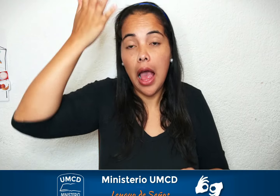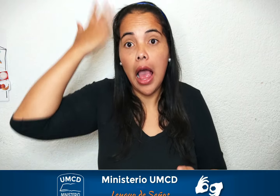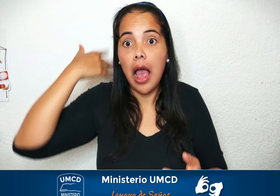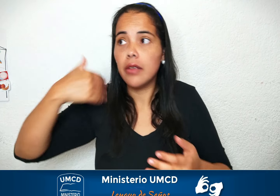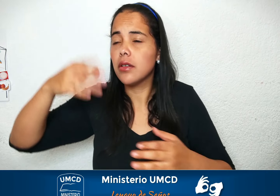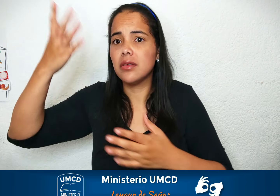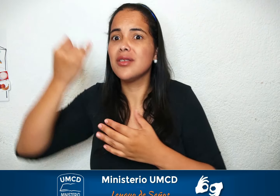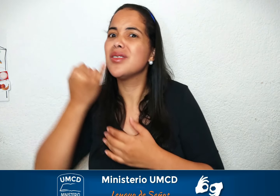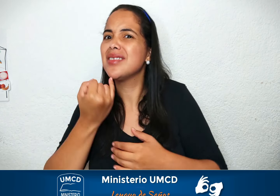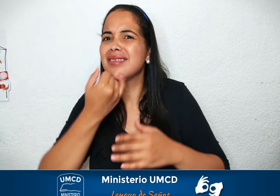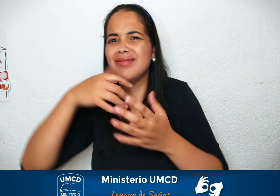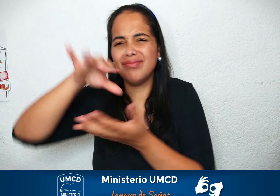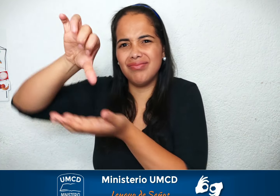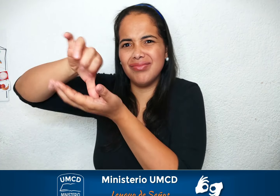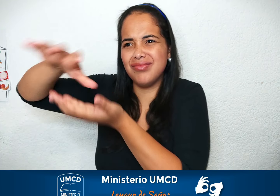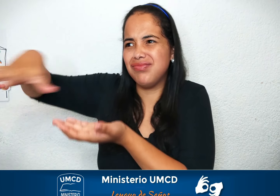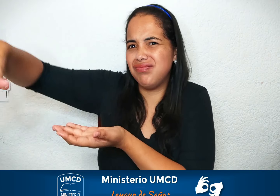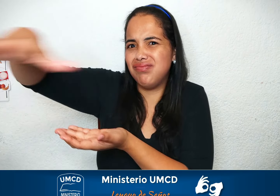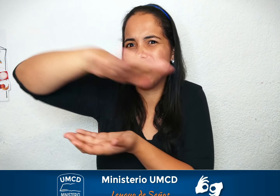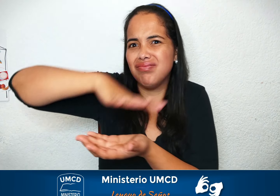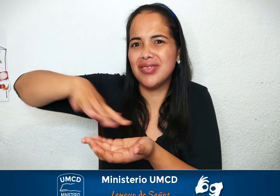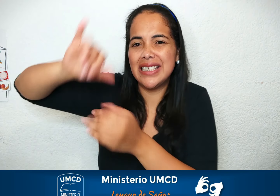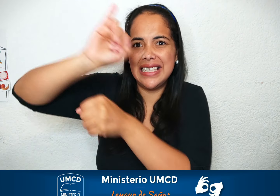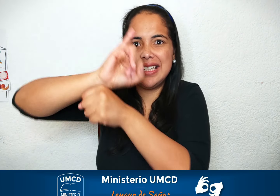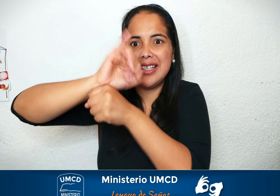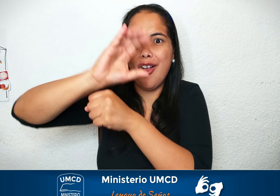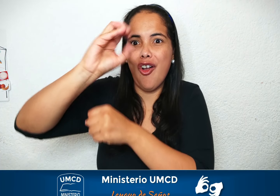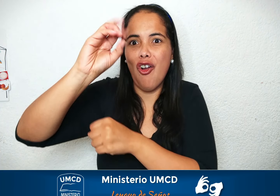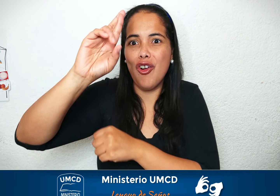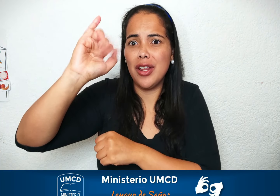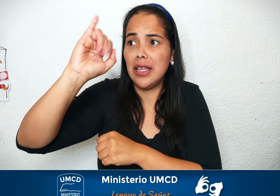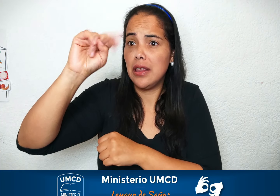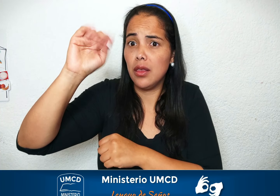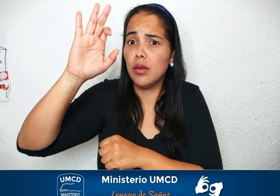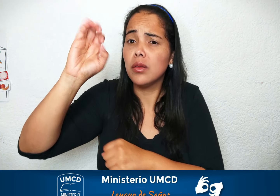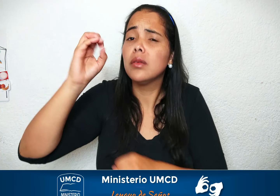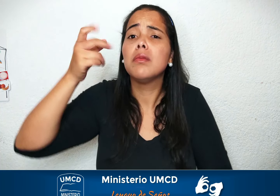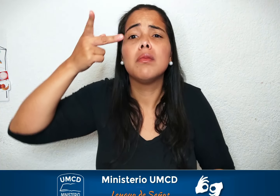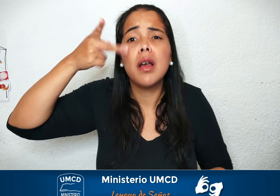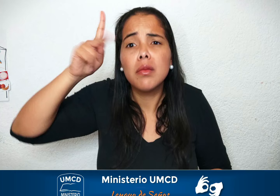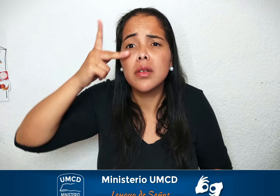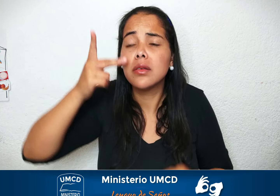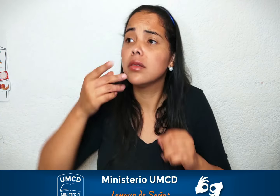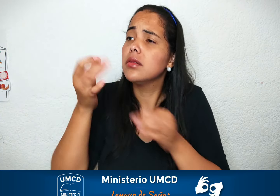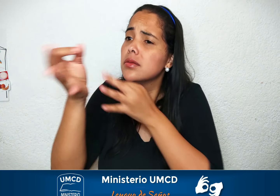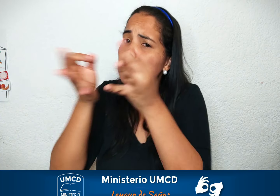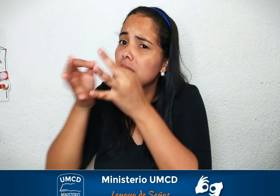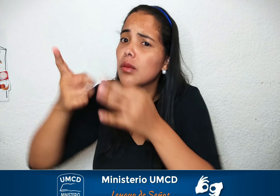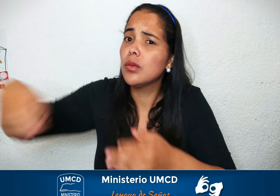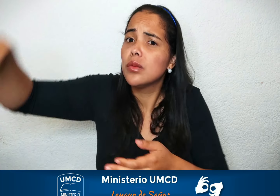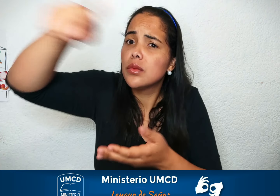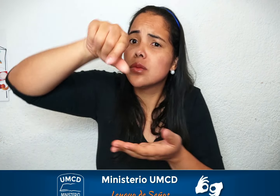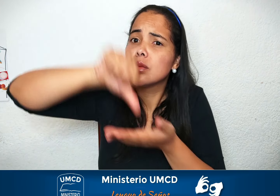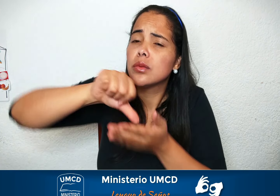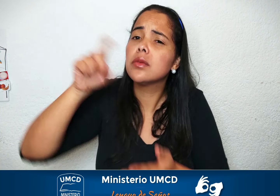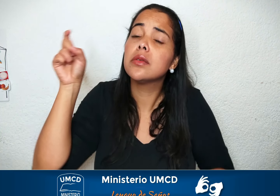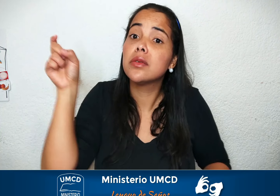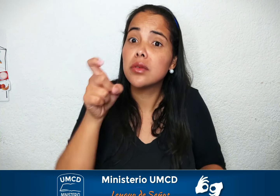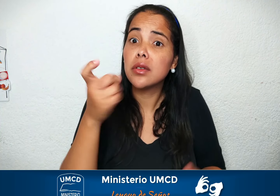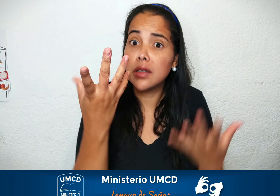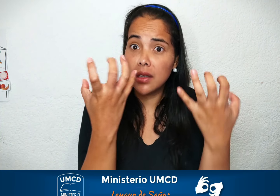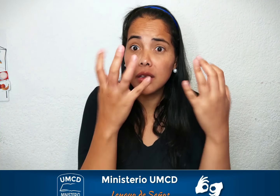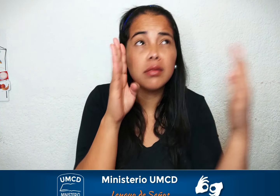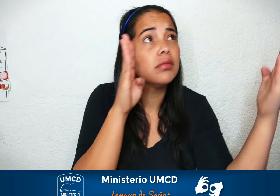que tenían los judíos en la iglesia en Corinto, y cómo él les explica de que la única posibilidad de